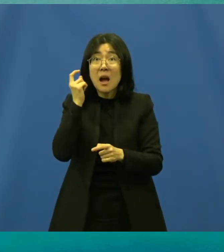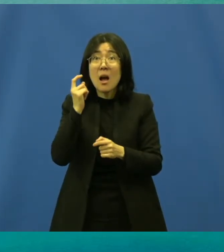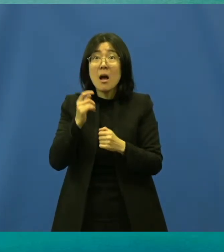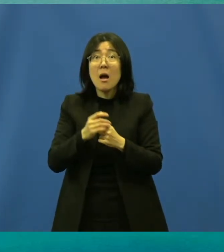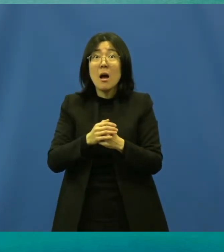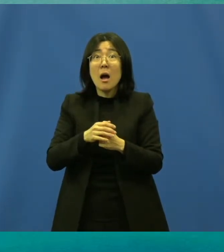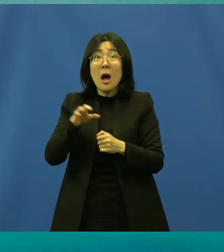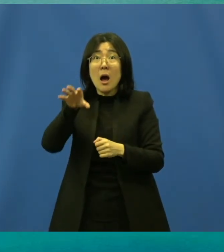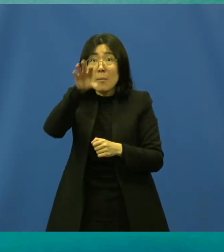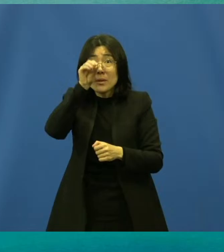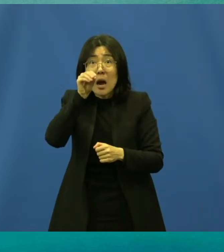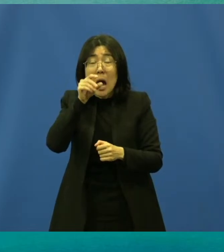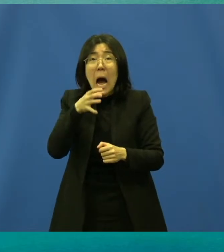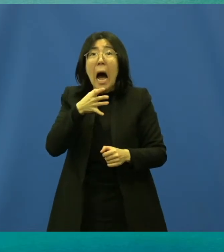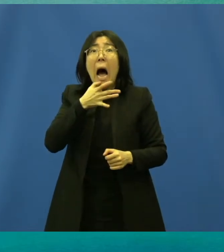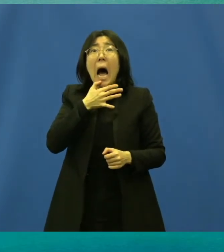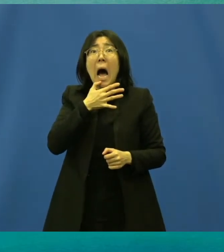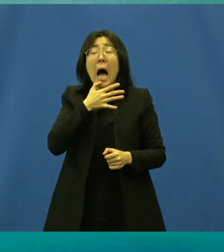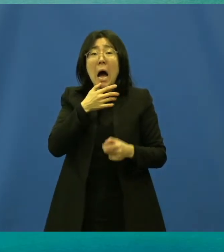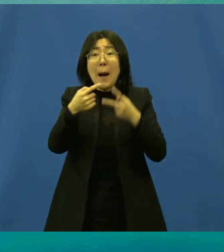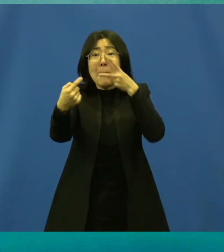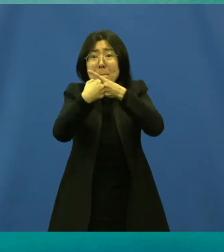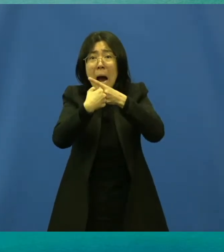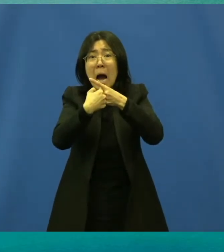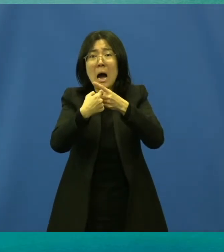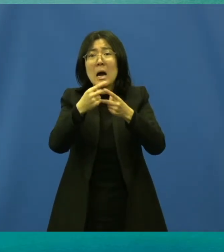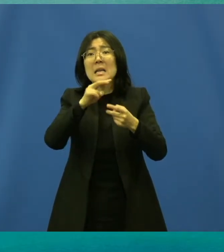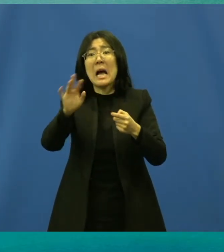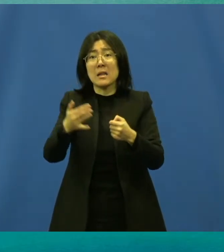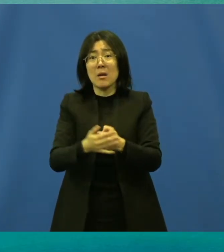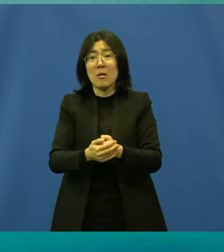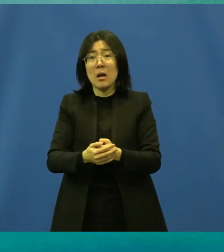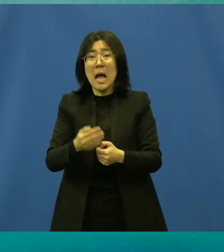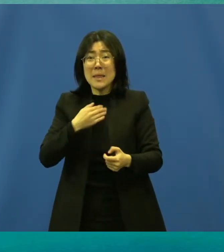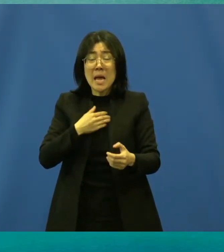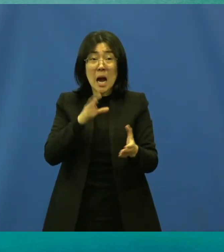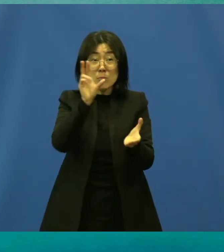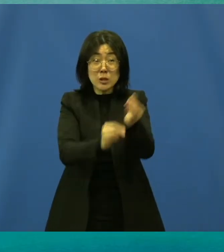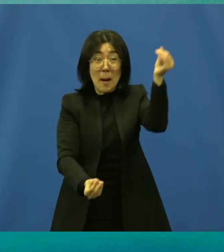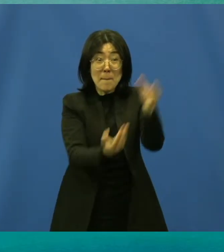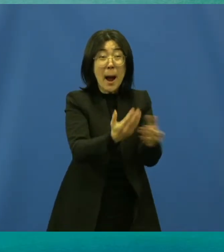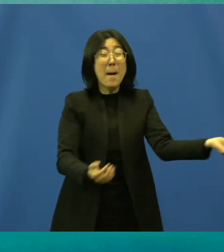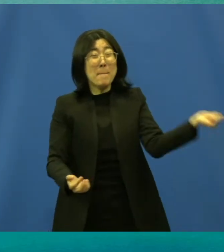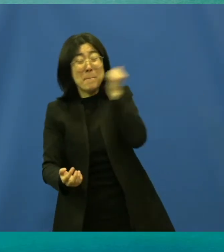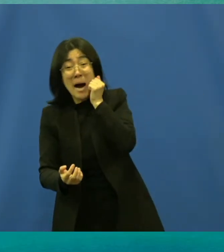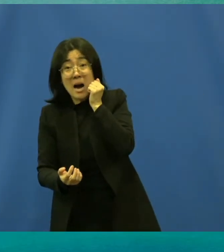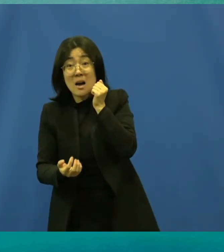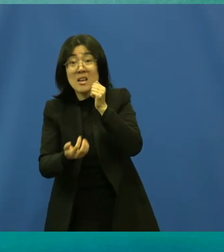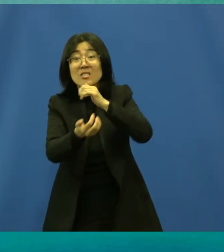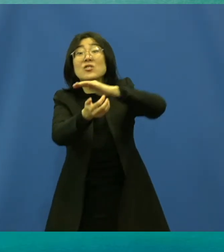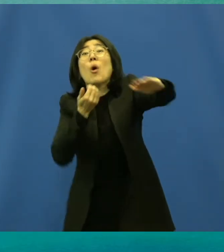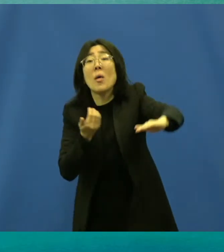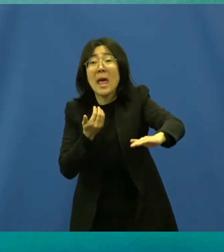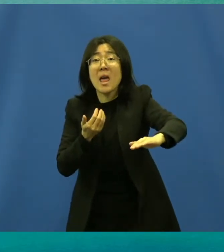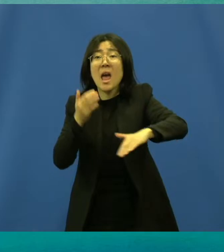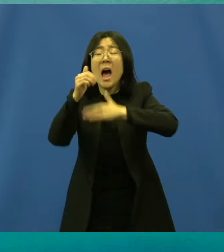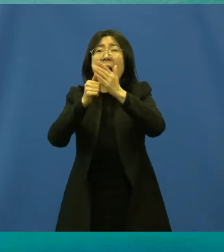이게 매우 매우 중요합니다. 일상 속에서 영적 민감성을 가지셔야 합니다.